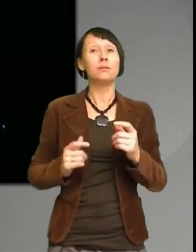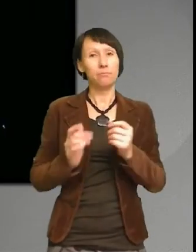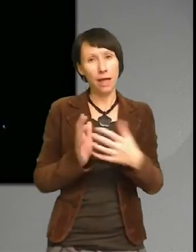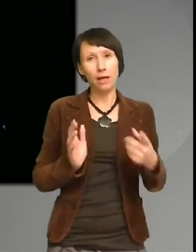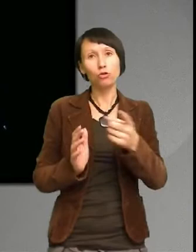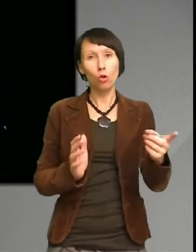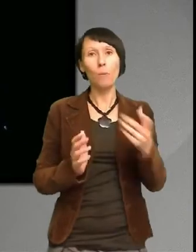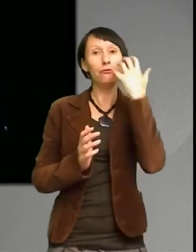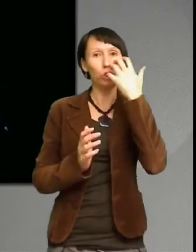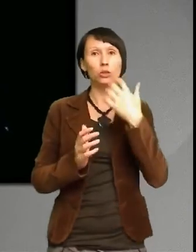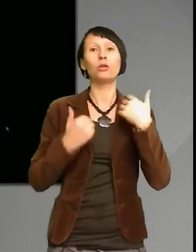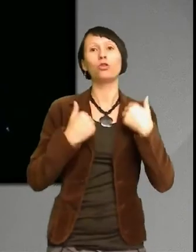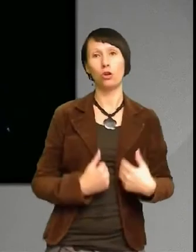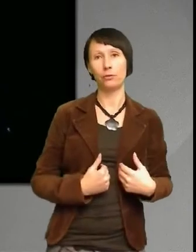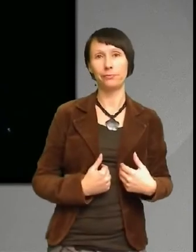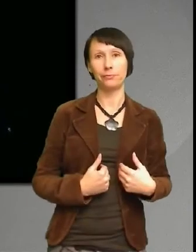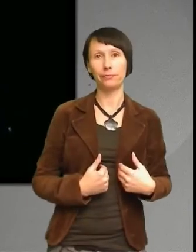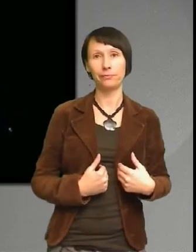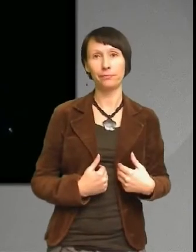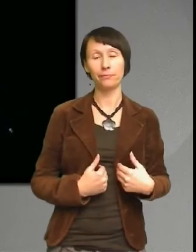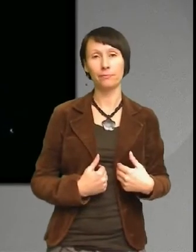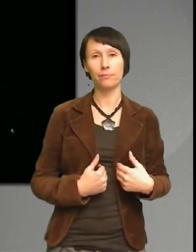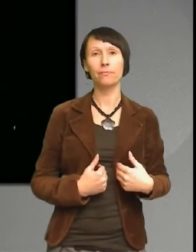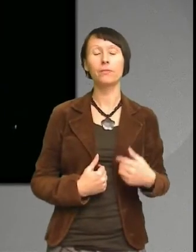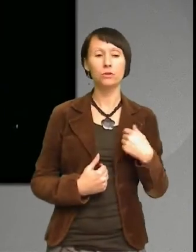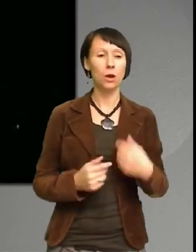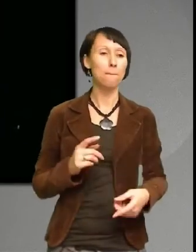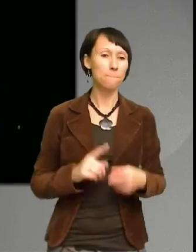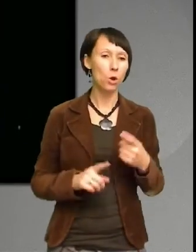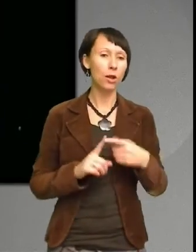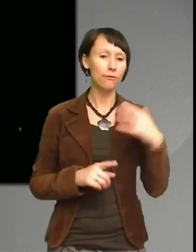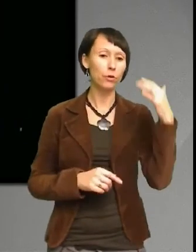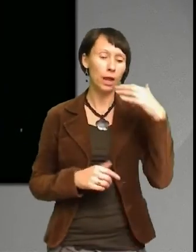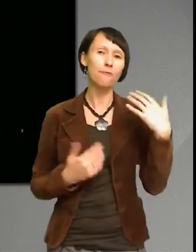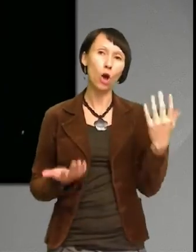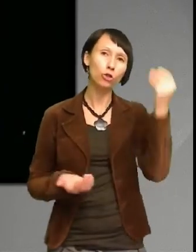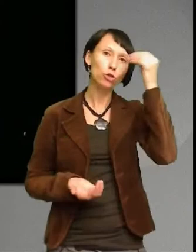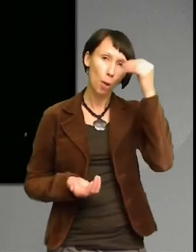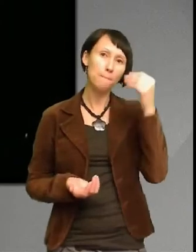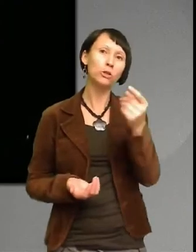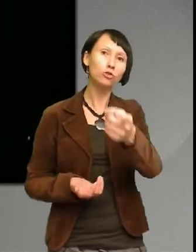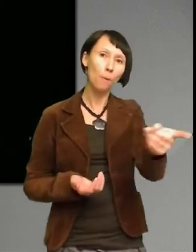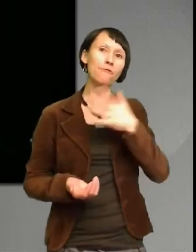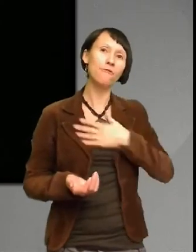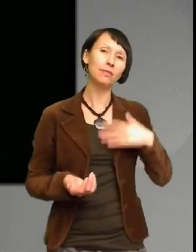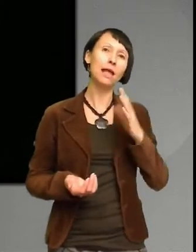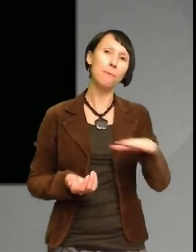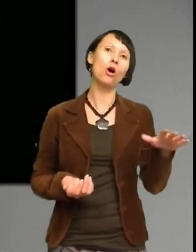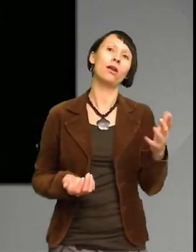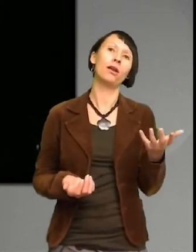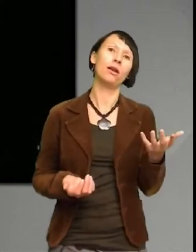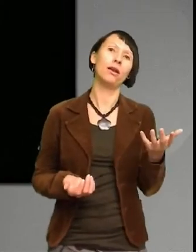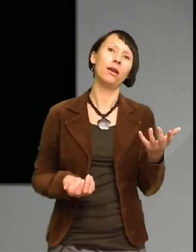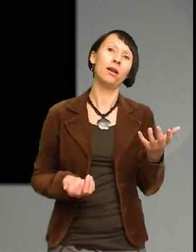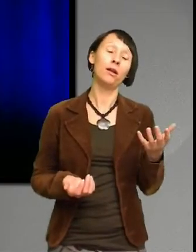Jag började undra vad är det dessa barn drömmer om? Kan det vara så att de också drömmer